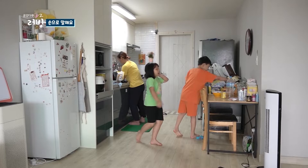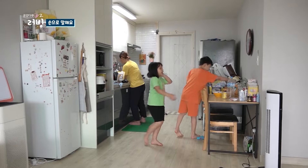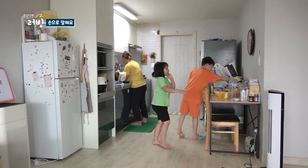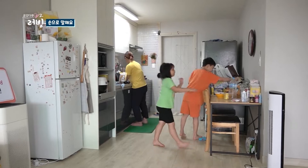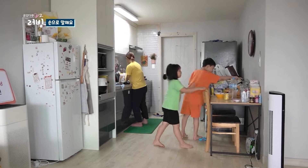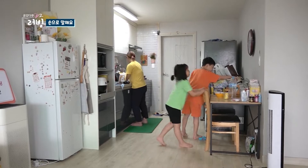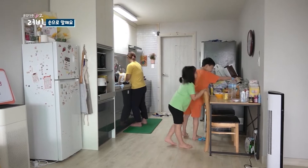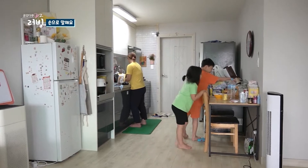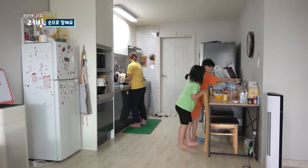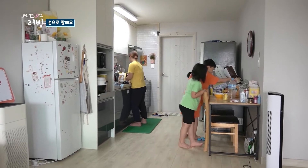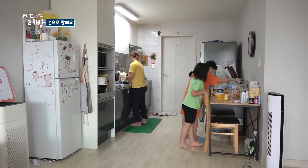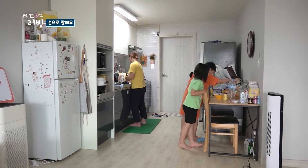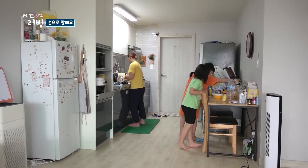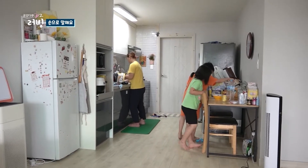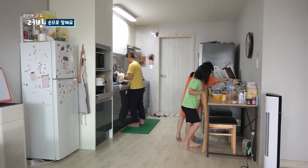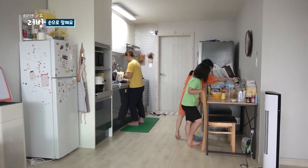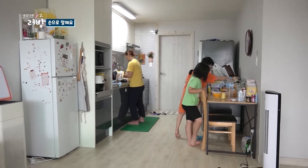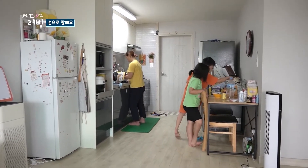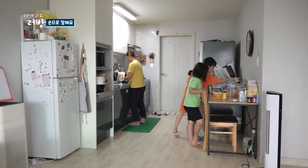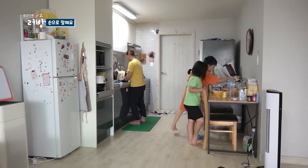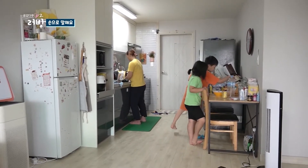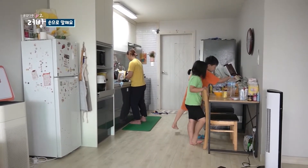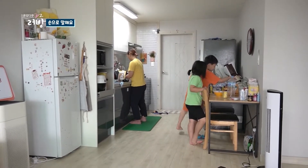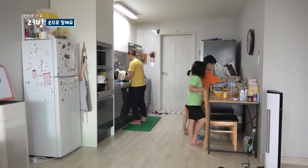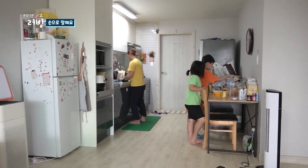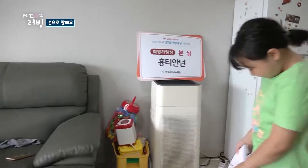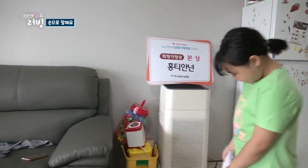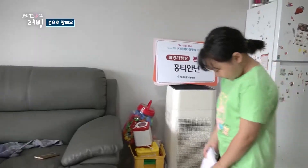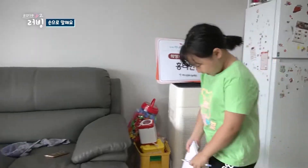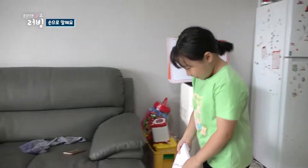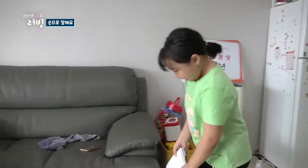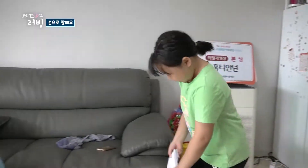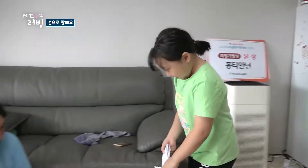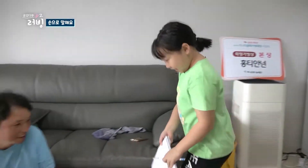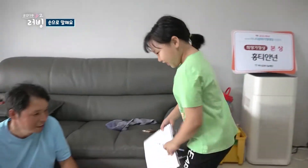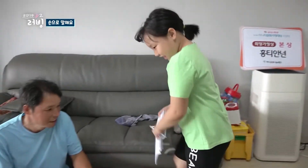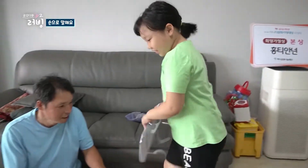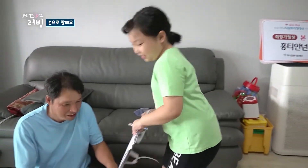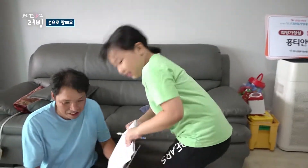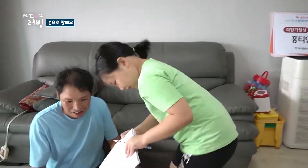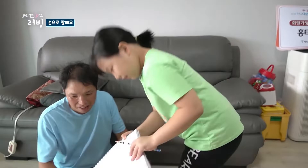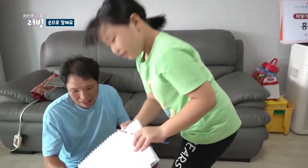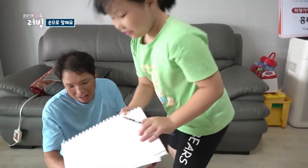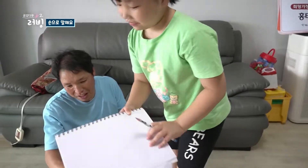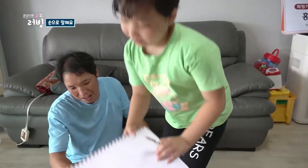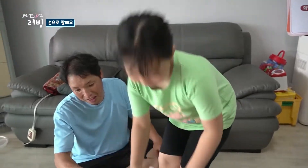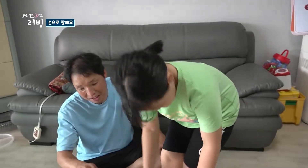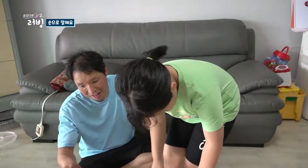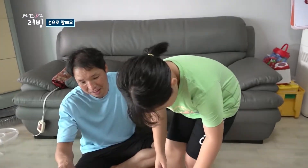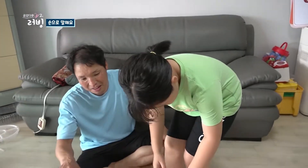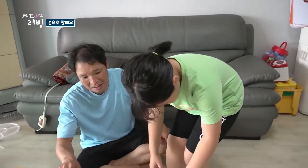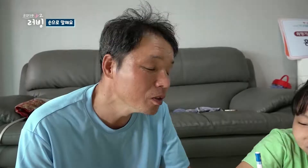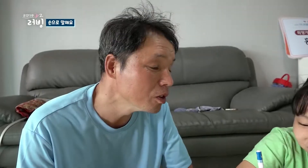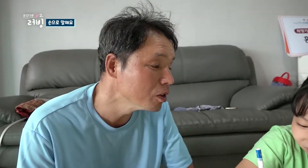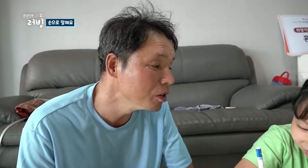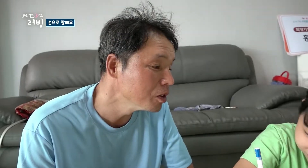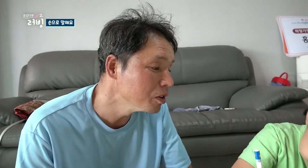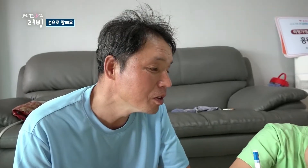며칠 뒤 주말 온 가족이 함께하는 유일한 날이에요. 딸 유나가 아빠한테 할 말이 있나봐요.